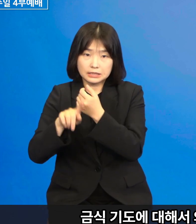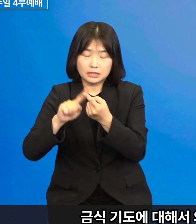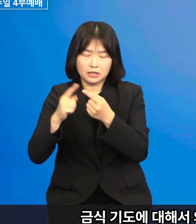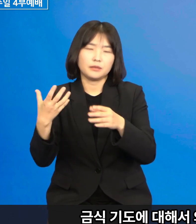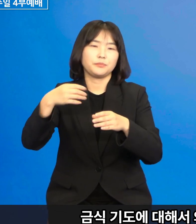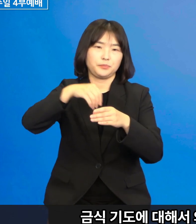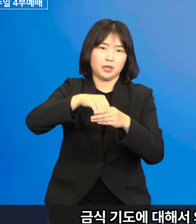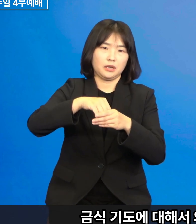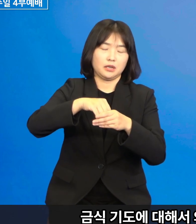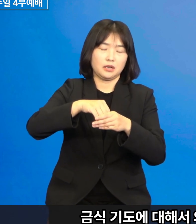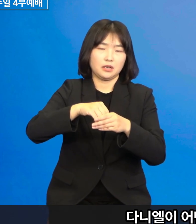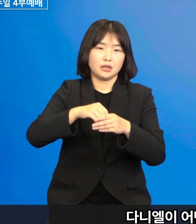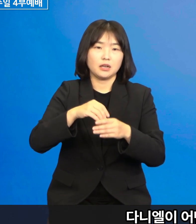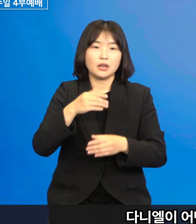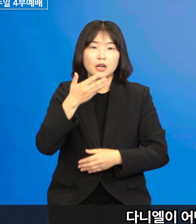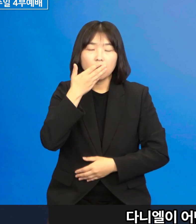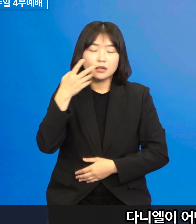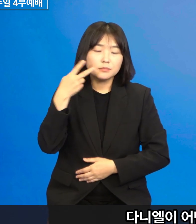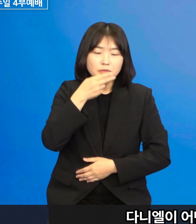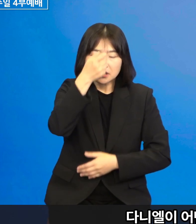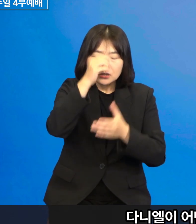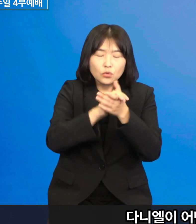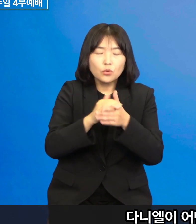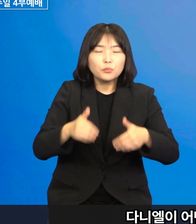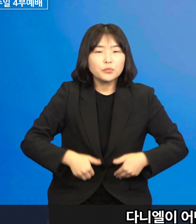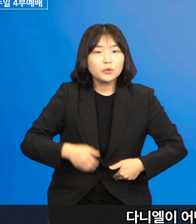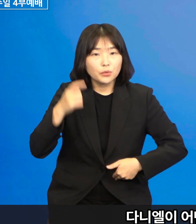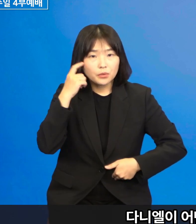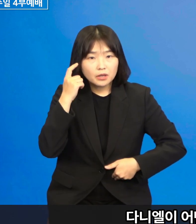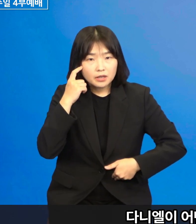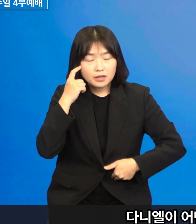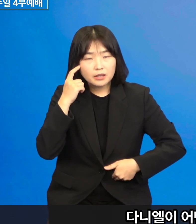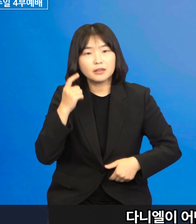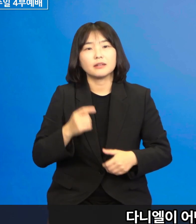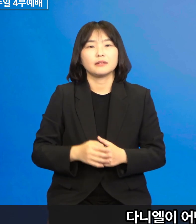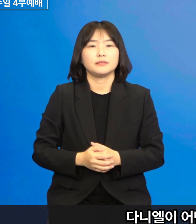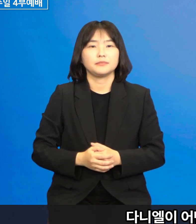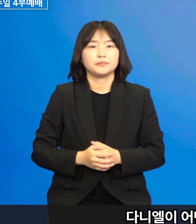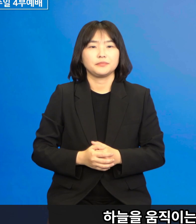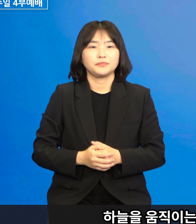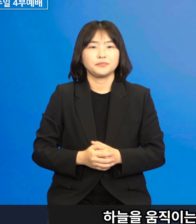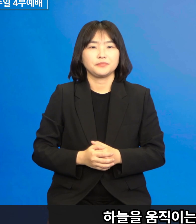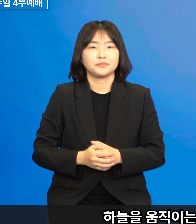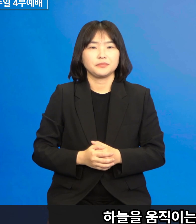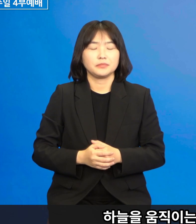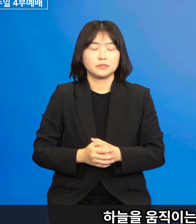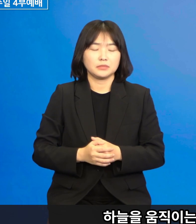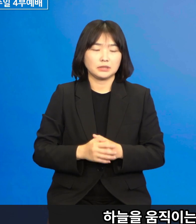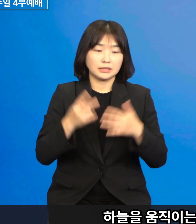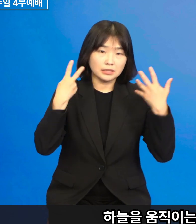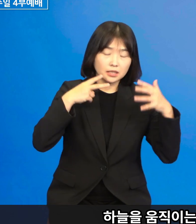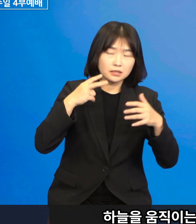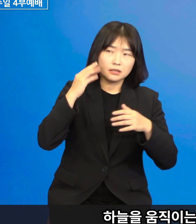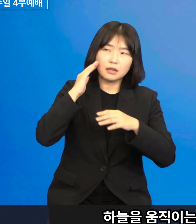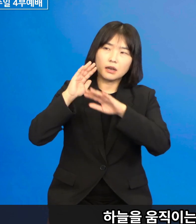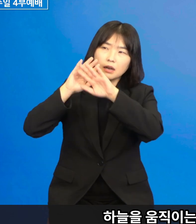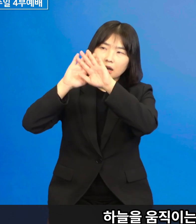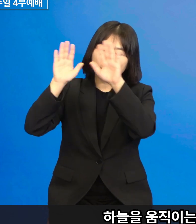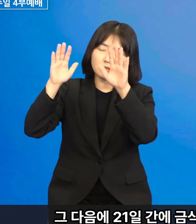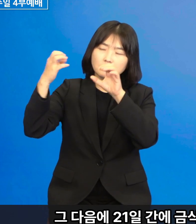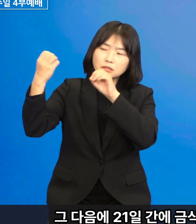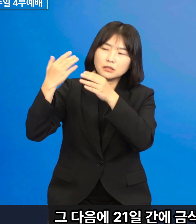왜 금식기도를 해야 되는지, 다니엘이 어떤 원리로 기도하여 하늘을 움직이는 기도를 할 수